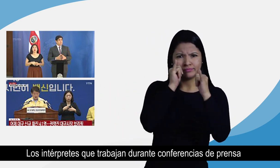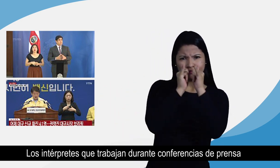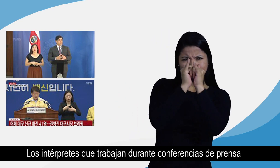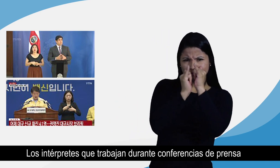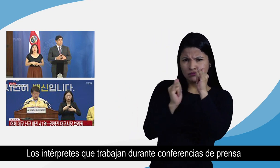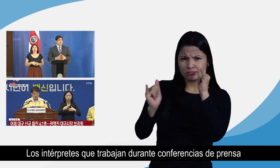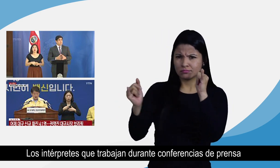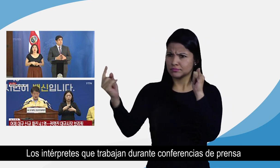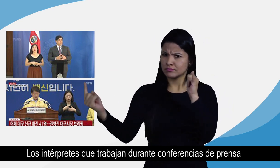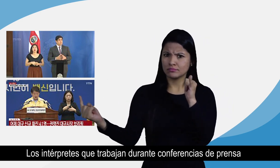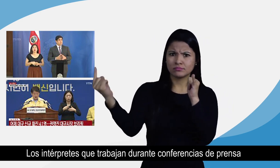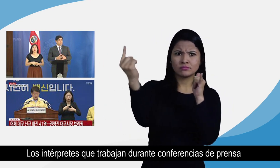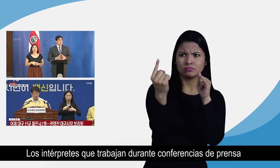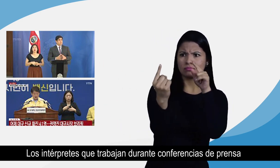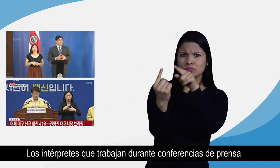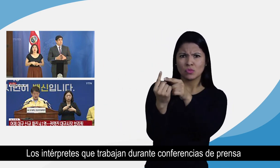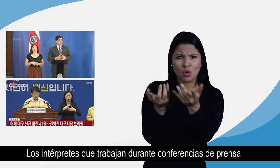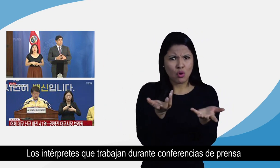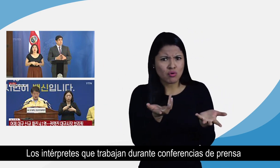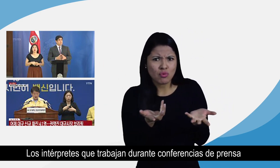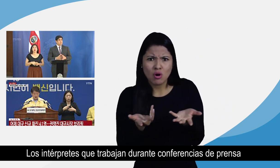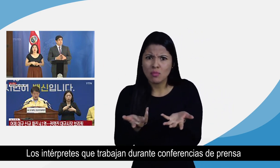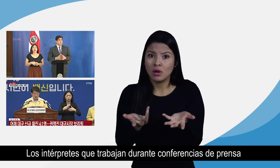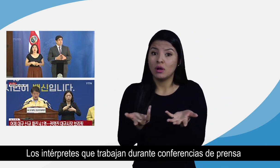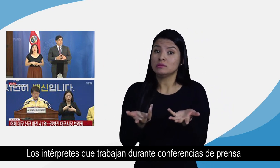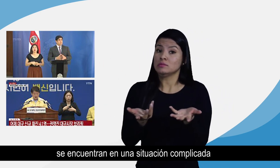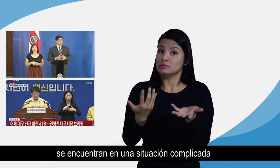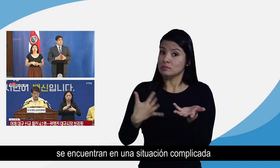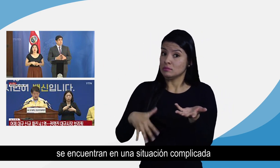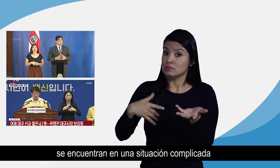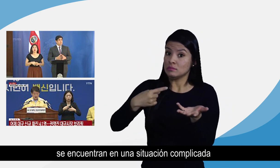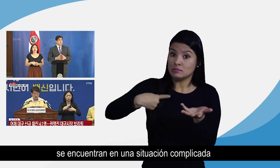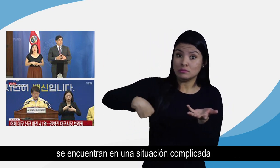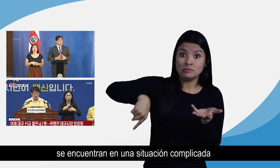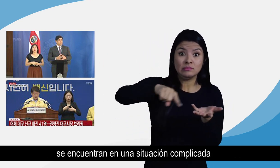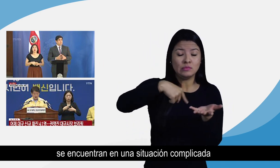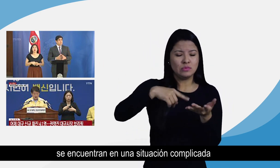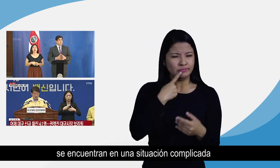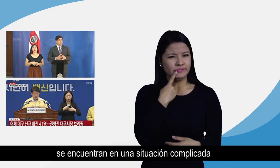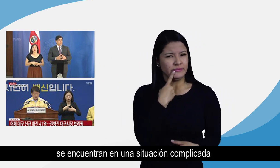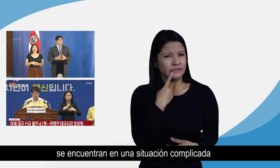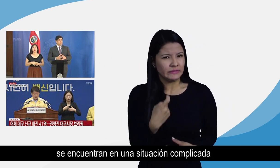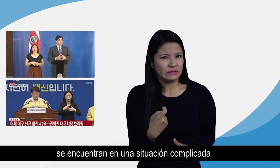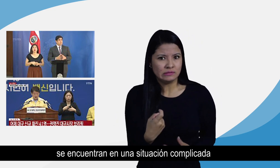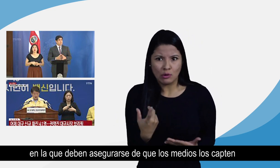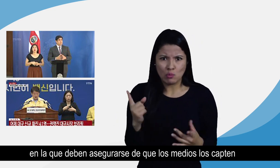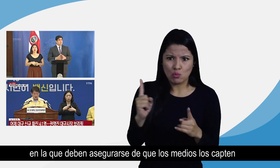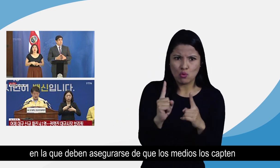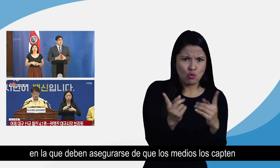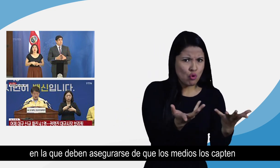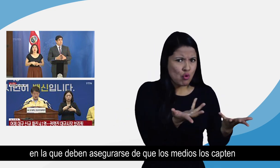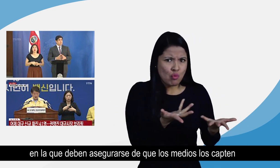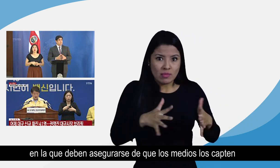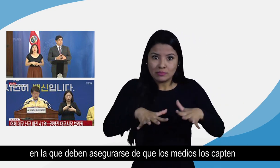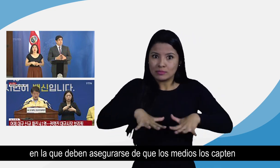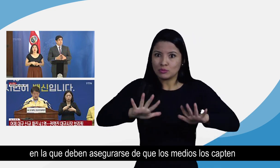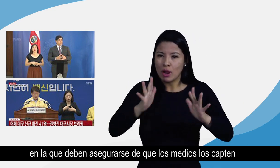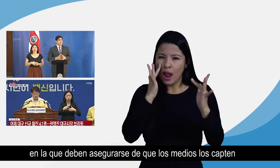Los intérpretes que trabajan durante las conferencias de prensa se encuentran en una situación complicada en la que debe asegurarse de que los